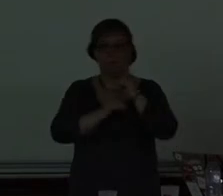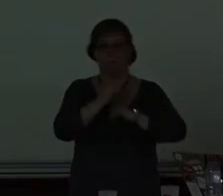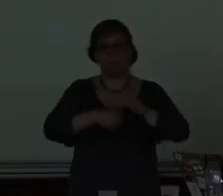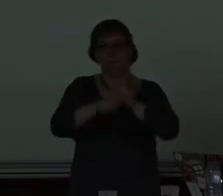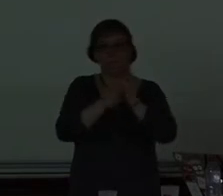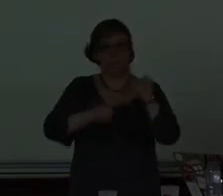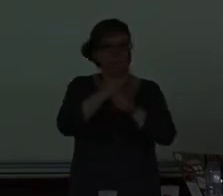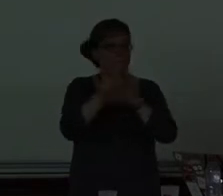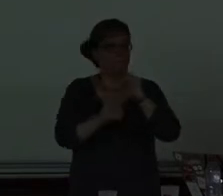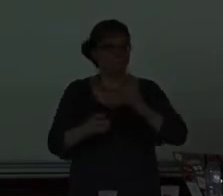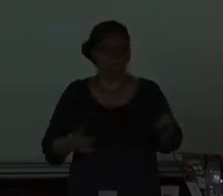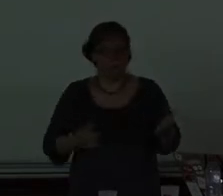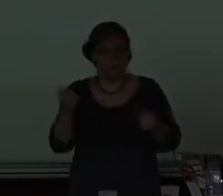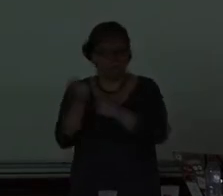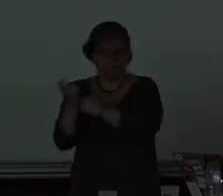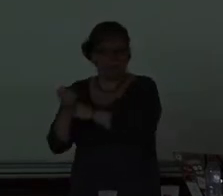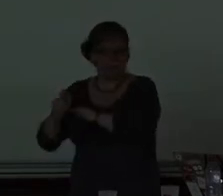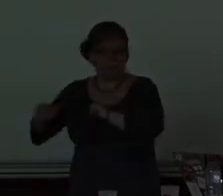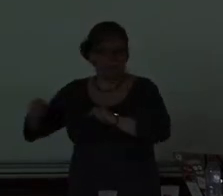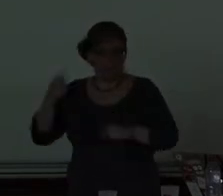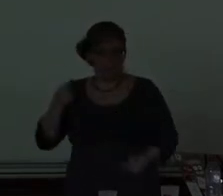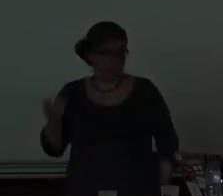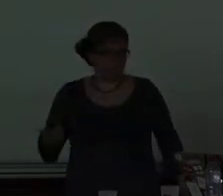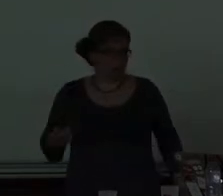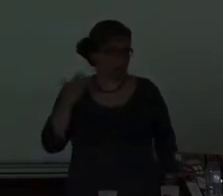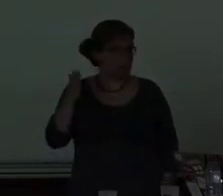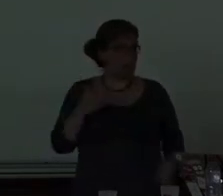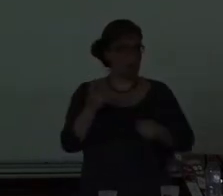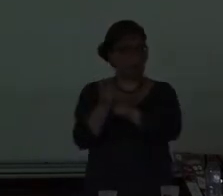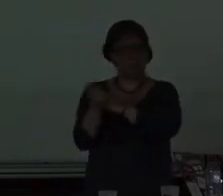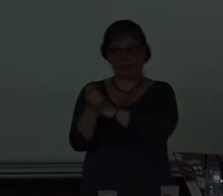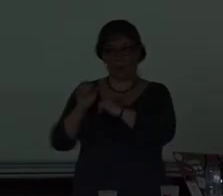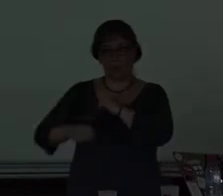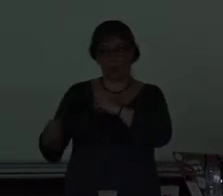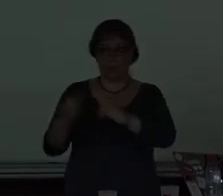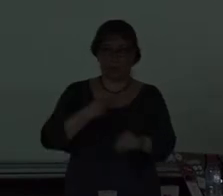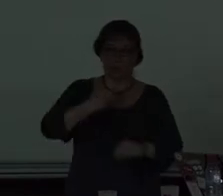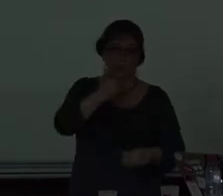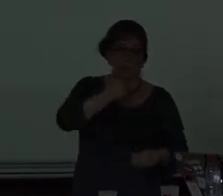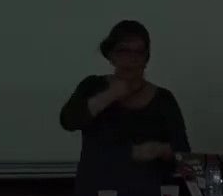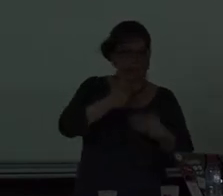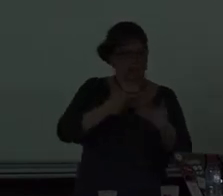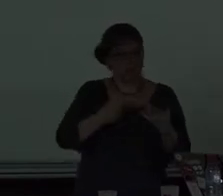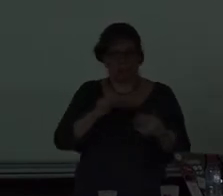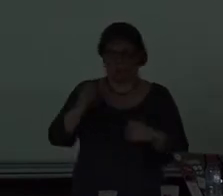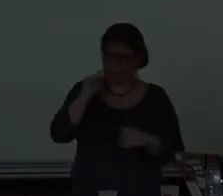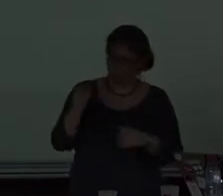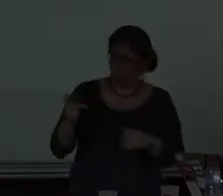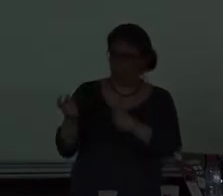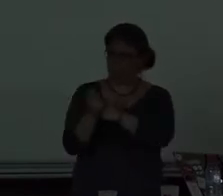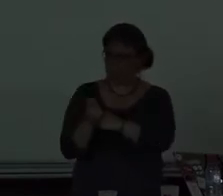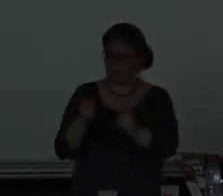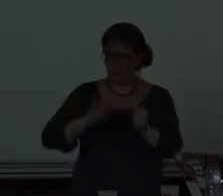quoi. Parce que je pense qu'on devient meilleur aussi en se confrontant aux critiques et en apprenant d'autrui.